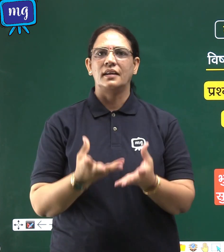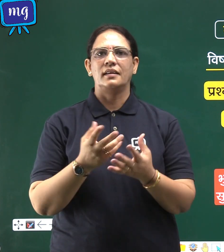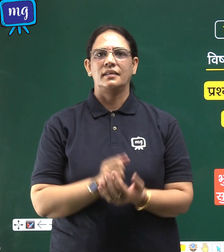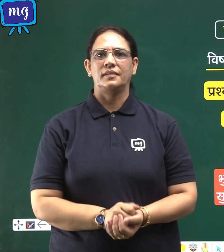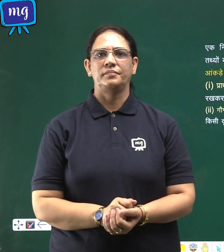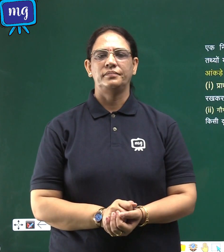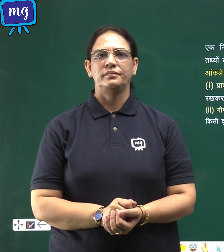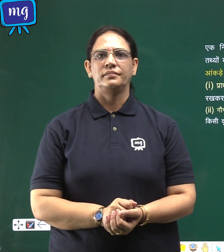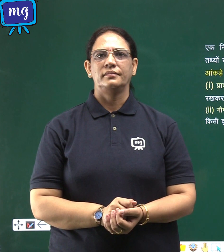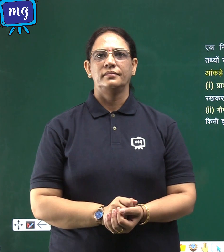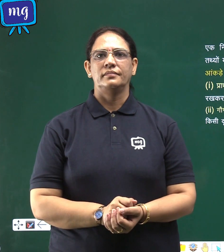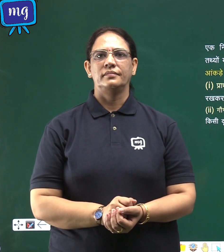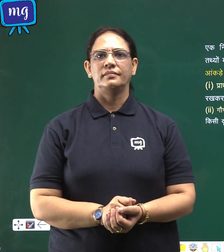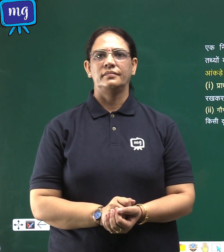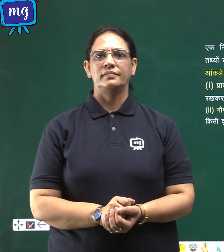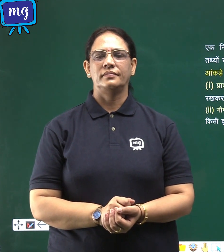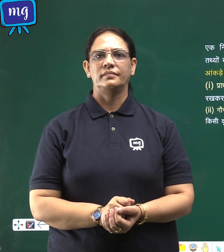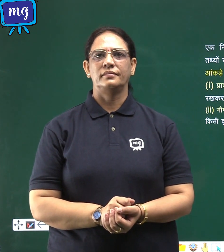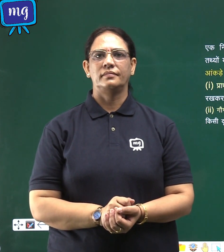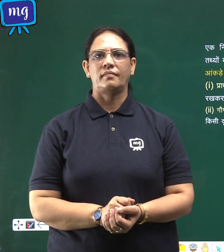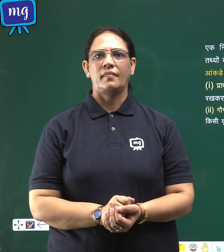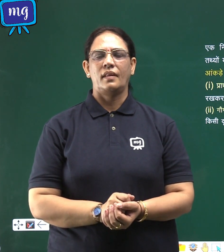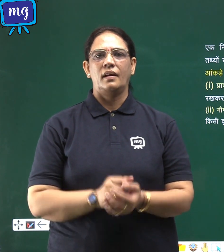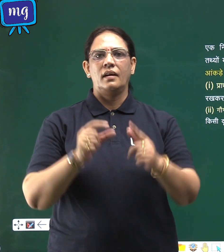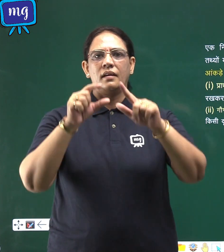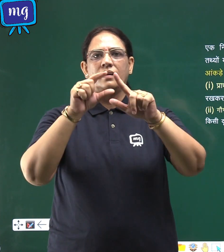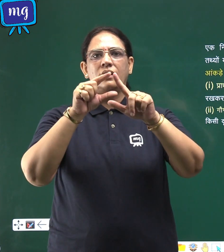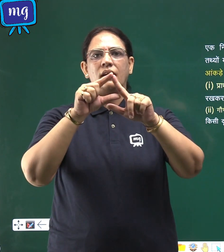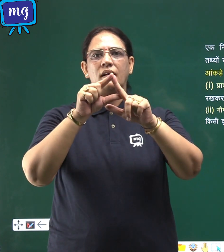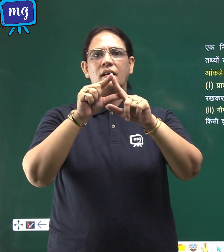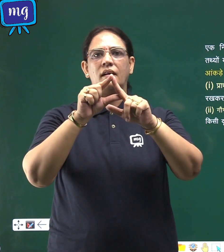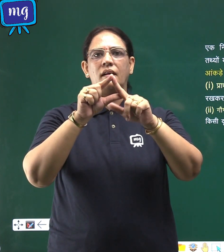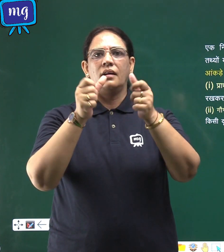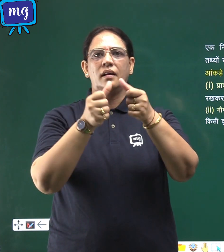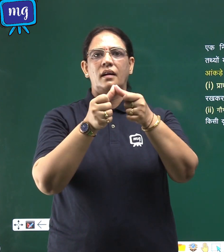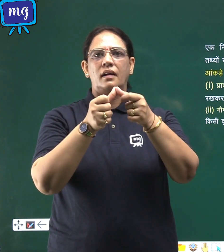आकड़े डाटा